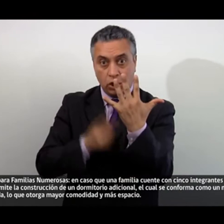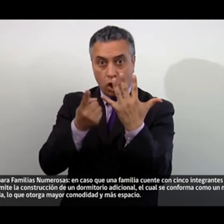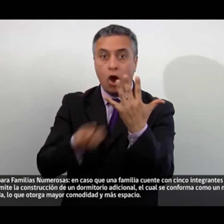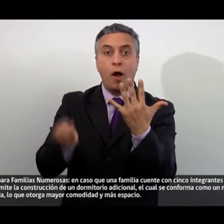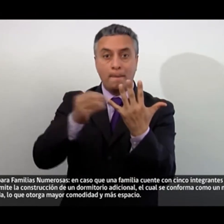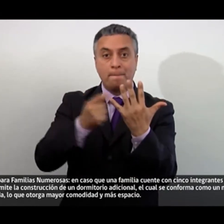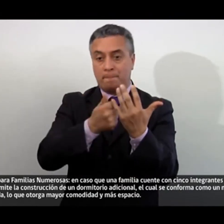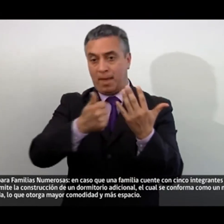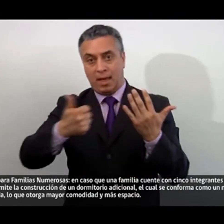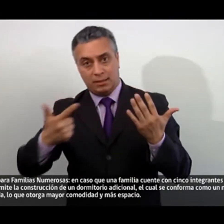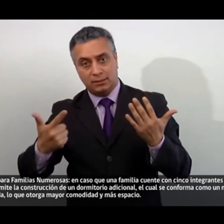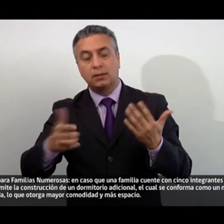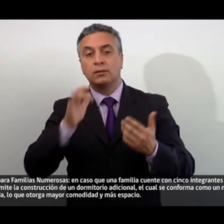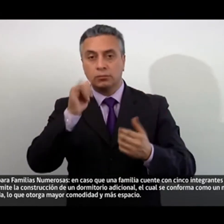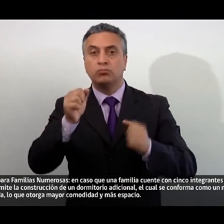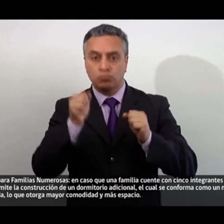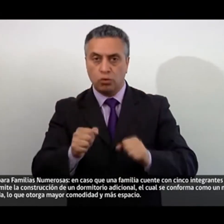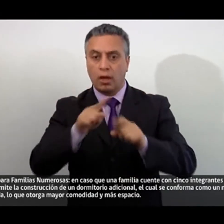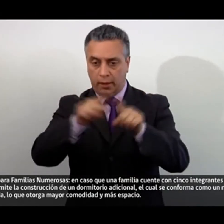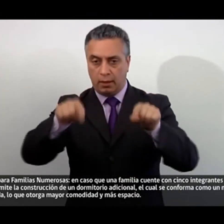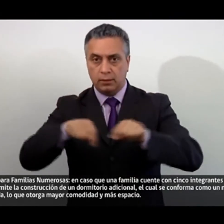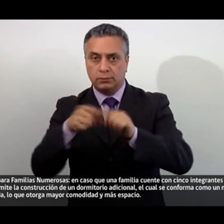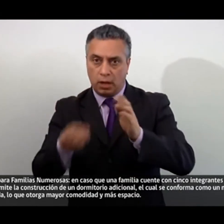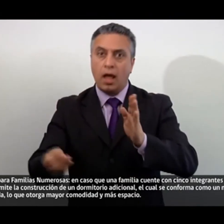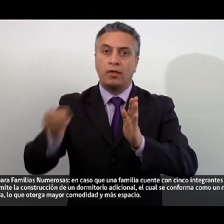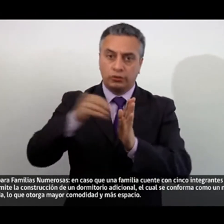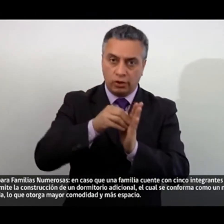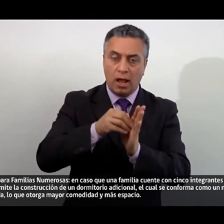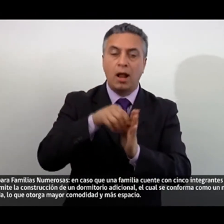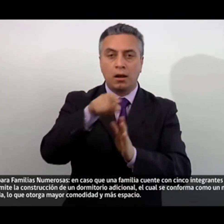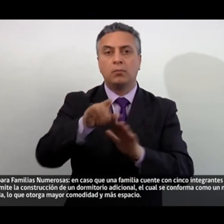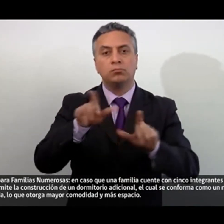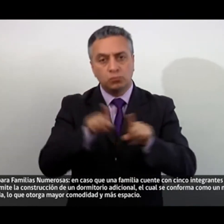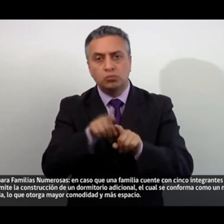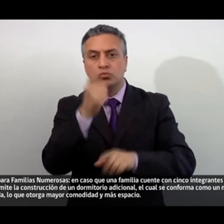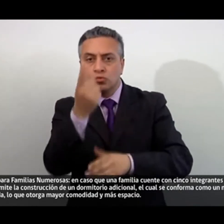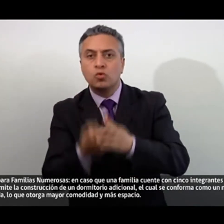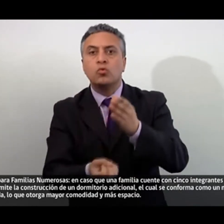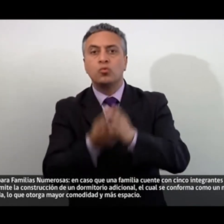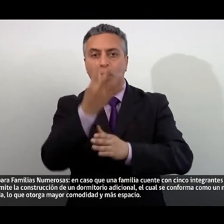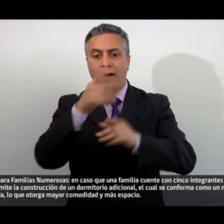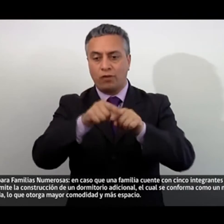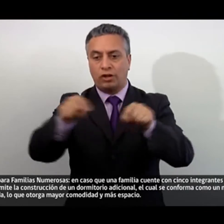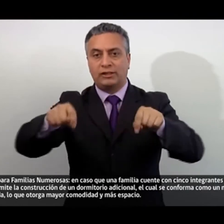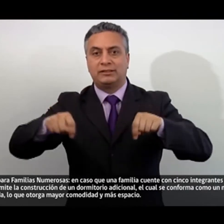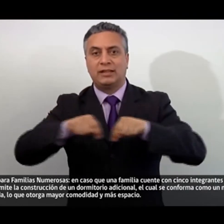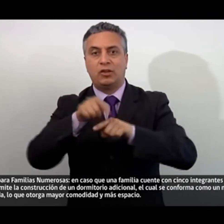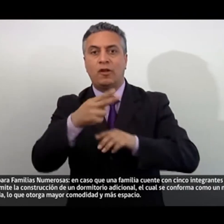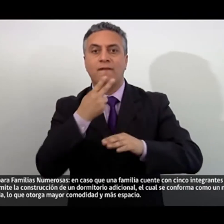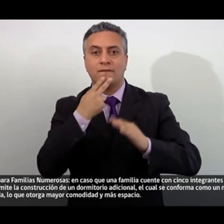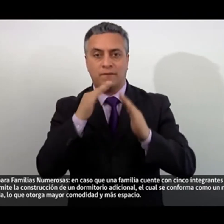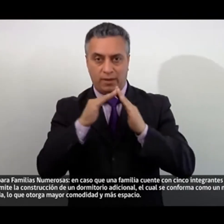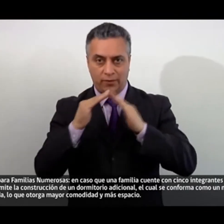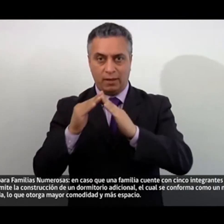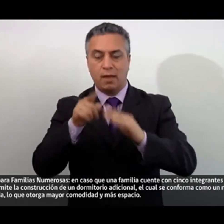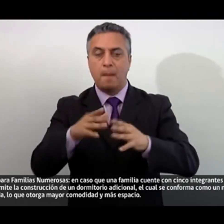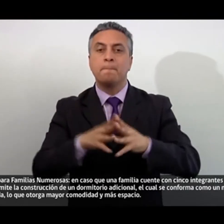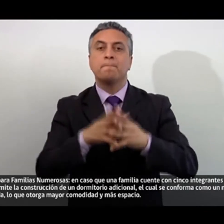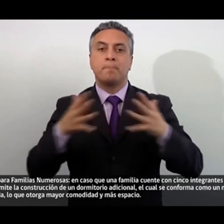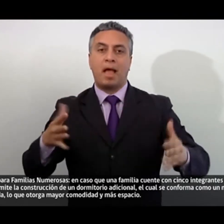más, este subsidio permite la construcción de un dormitorio adicional, el cual se conforma como un nuevo recinto de la vivienda, lo que otorga